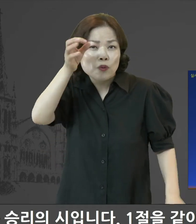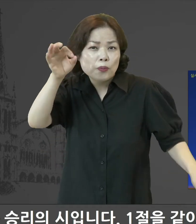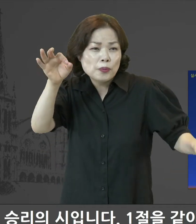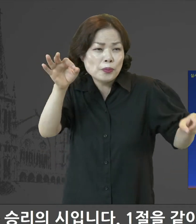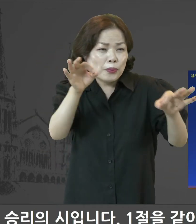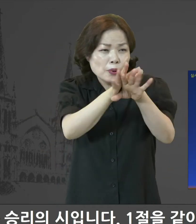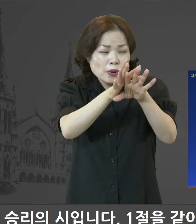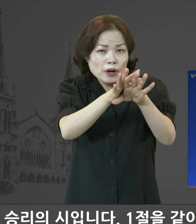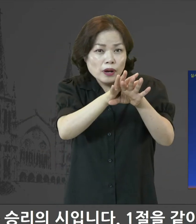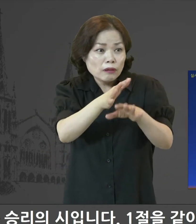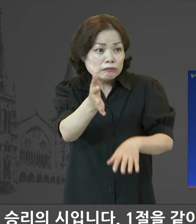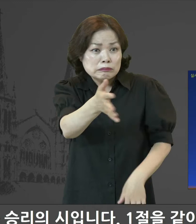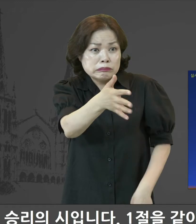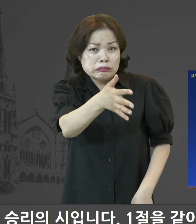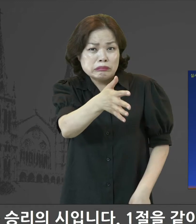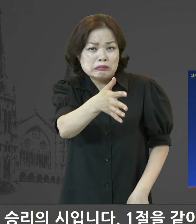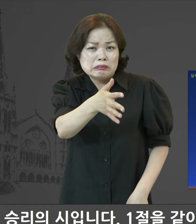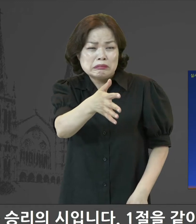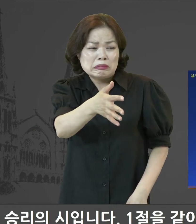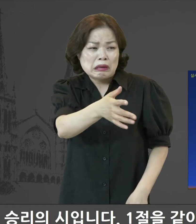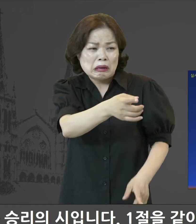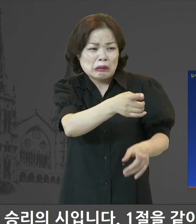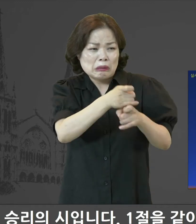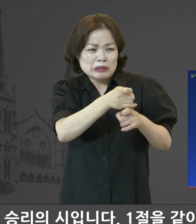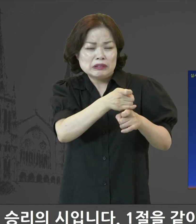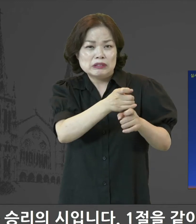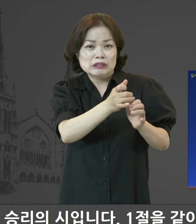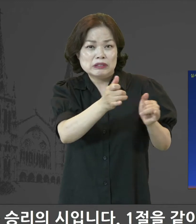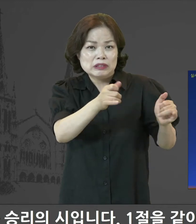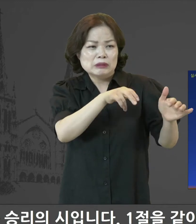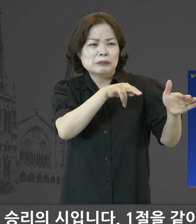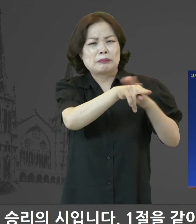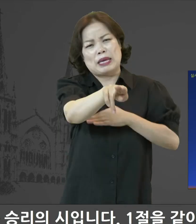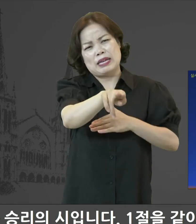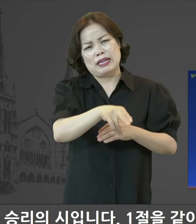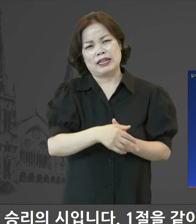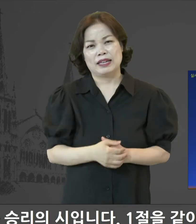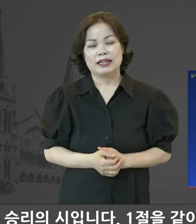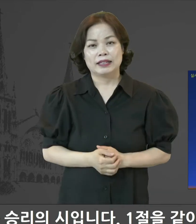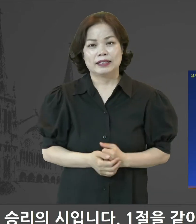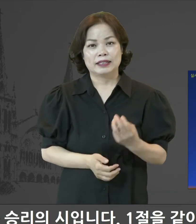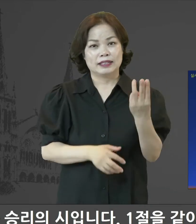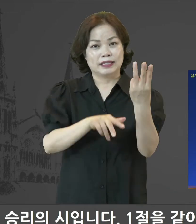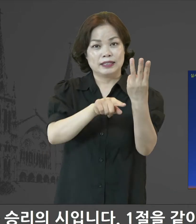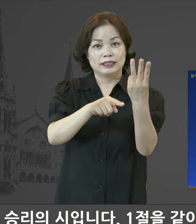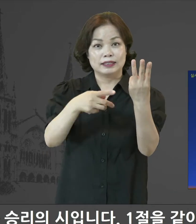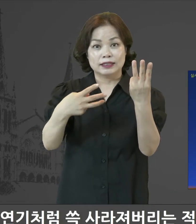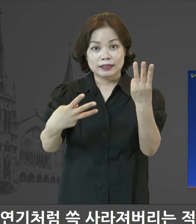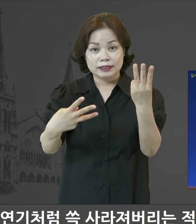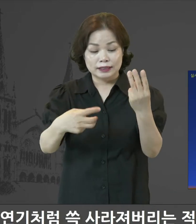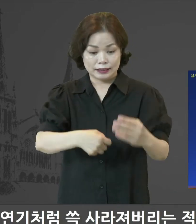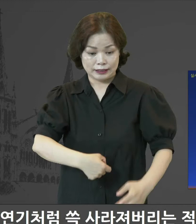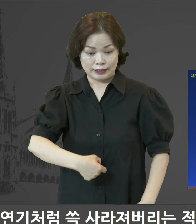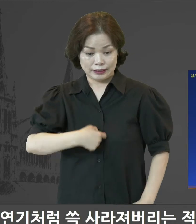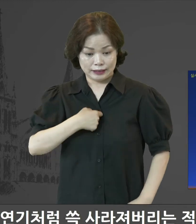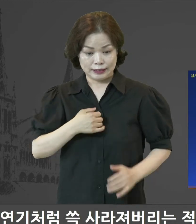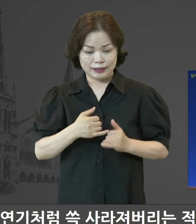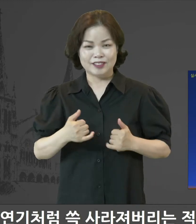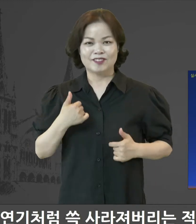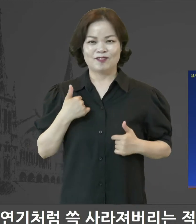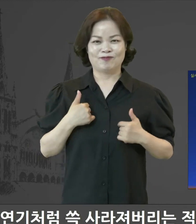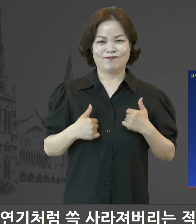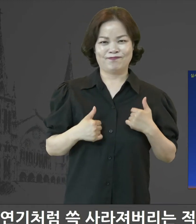사라져버리는 아무것도 아닌 원수들이, 적대자들이 그렇게 그려지고요. 3절 보니까 의인이